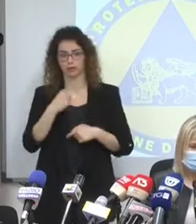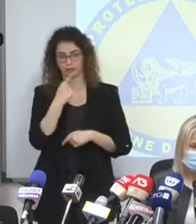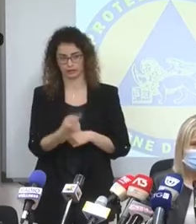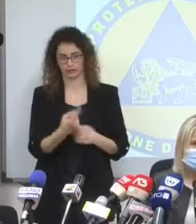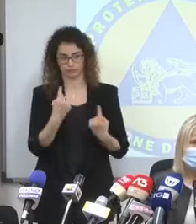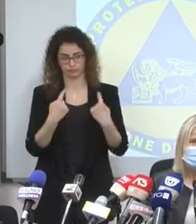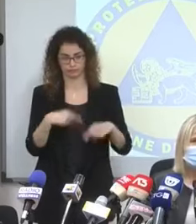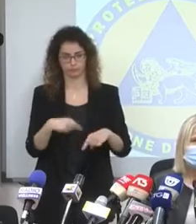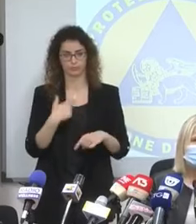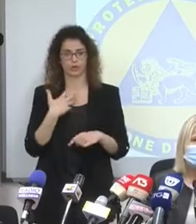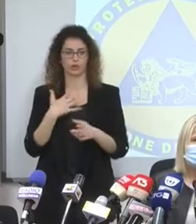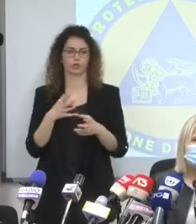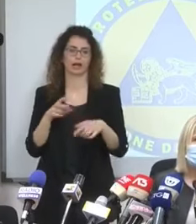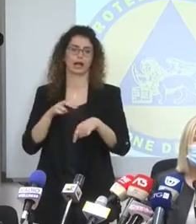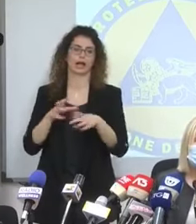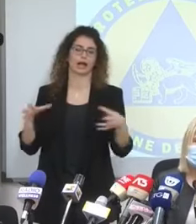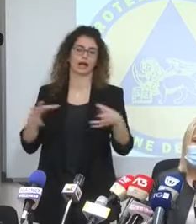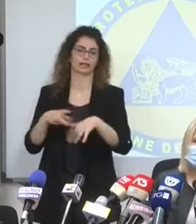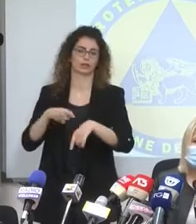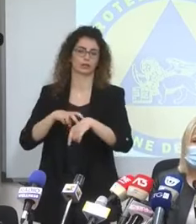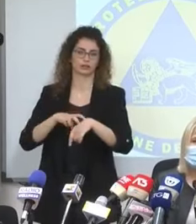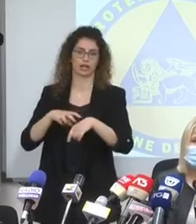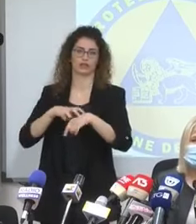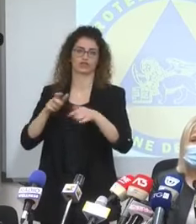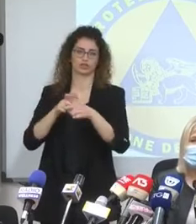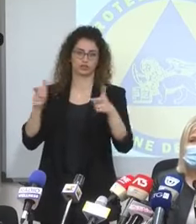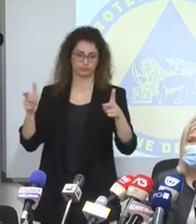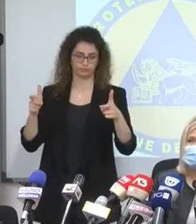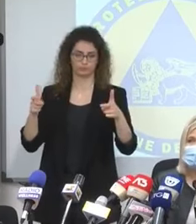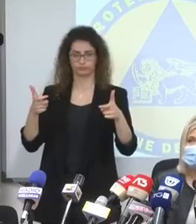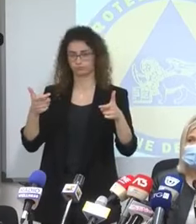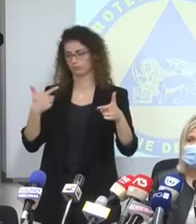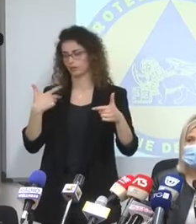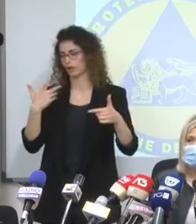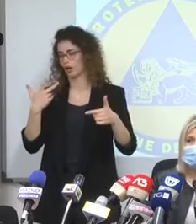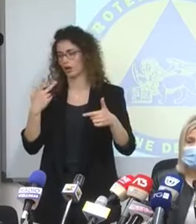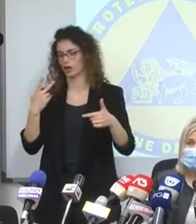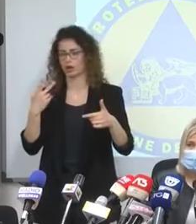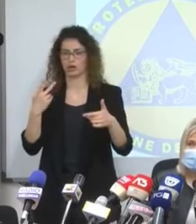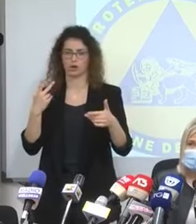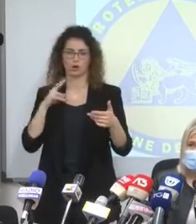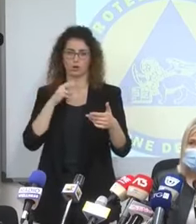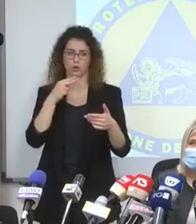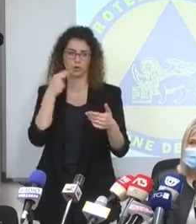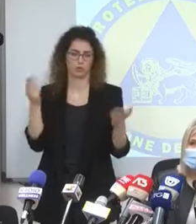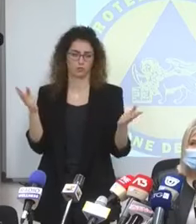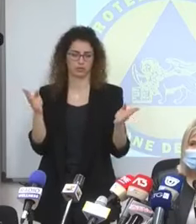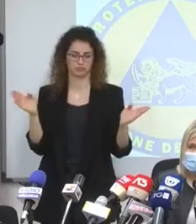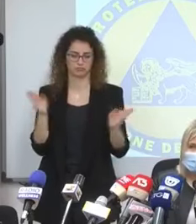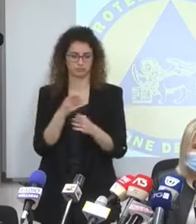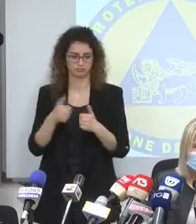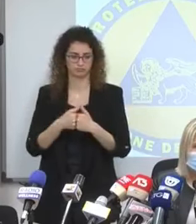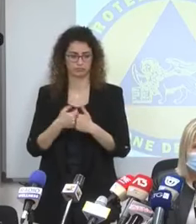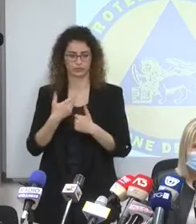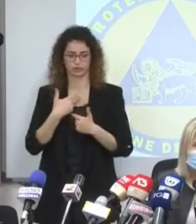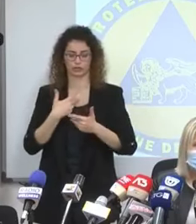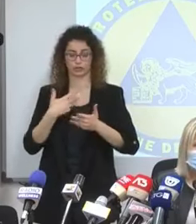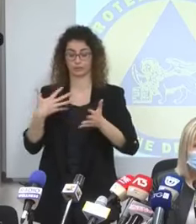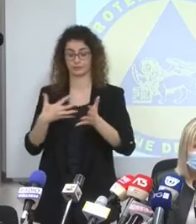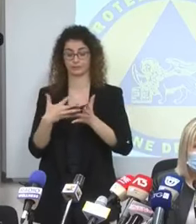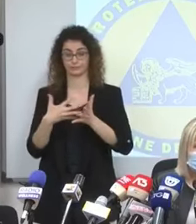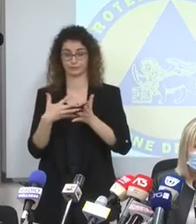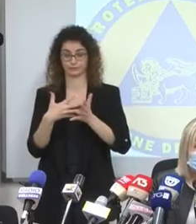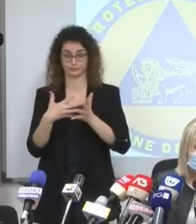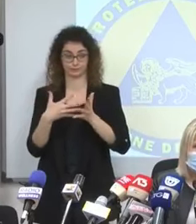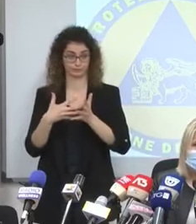Allora, su tutte le categorie dei fragili, super fragili, insomma, chiamiamoli come vogliamo, Sapete, c'è un po' di difficoltà per noi